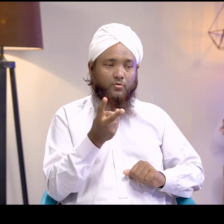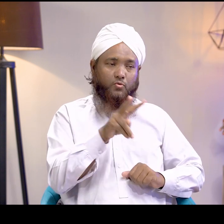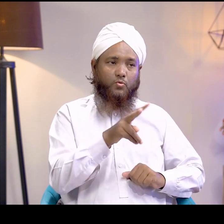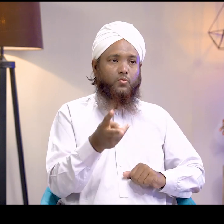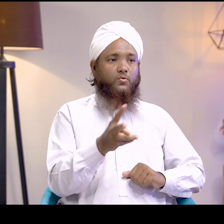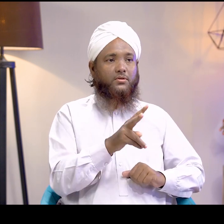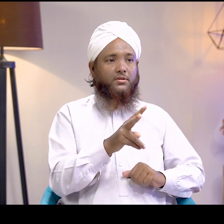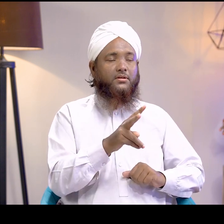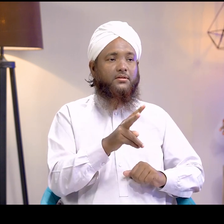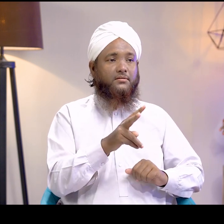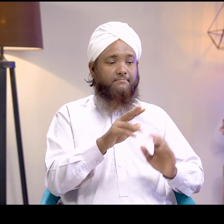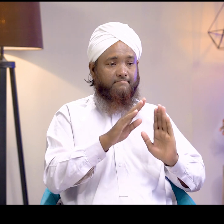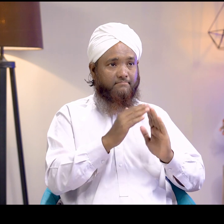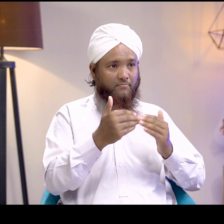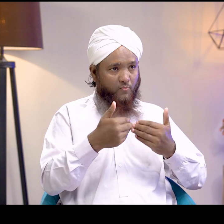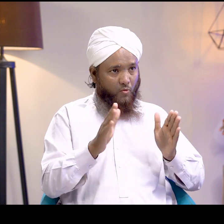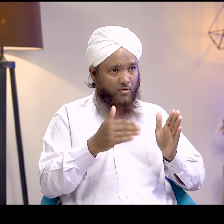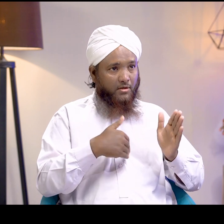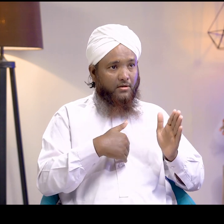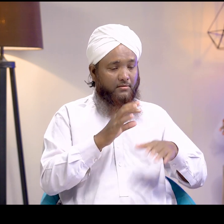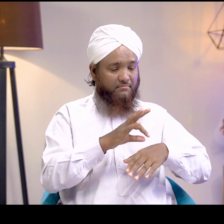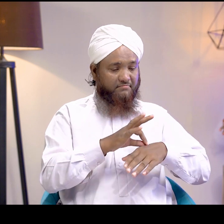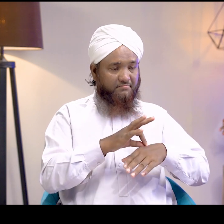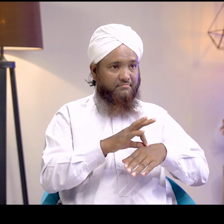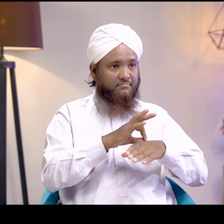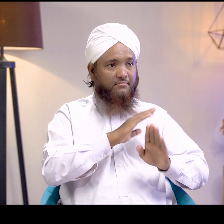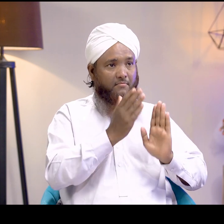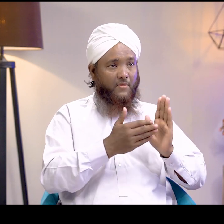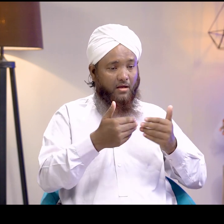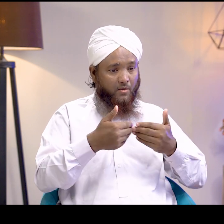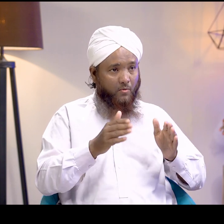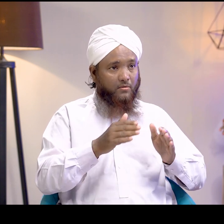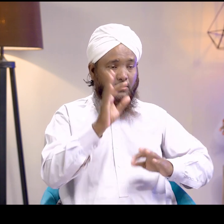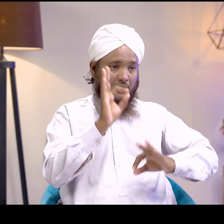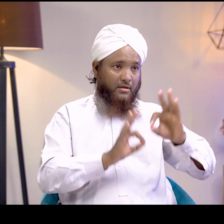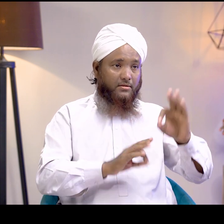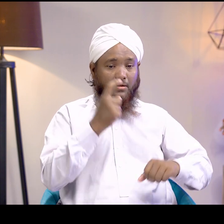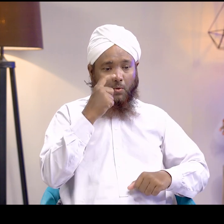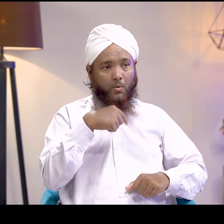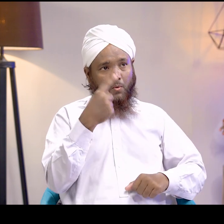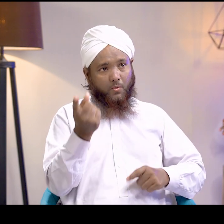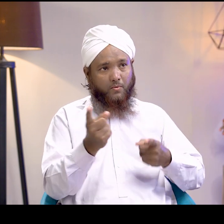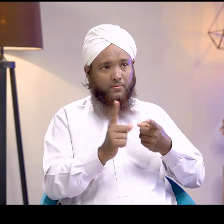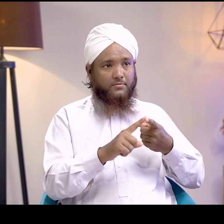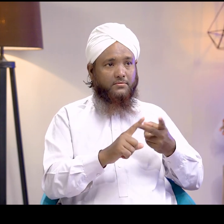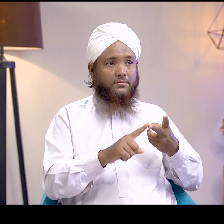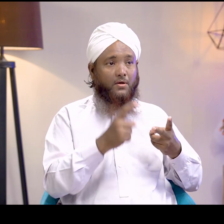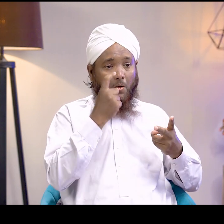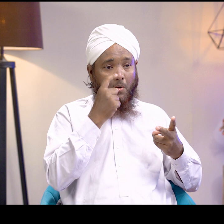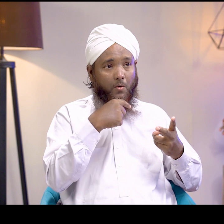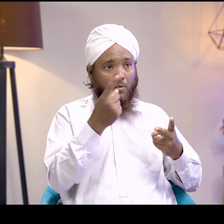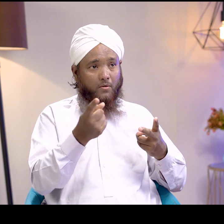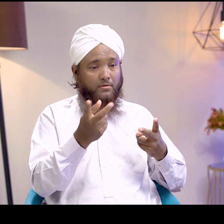दोनों के लिए ही जो है वो हिस्सा जाहिर होता है उनके सामने तो औरत के लिए दूसरी औरत के सामने भी अपना